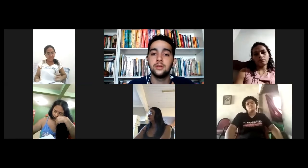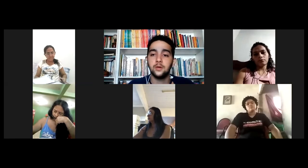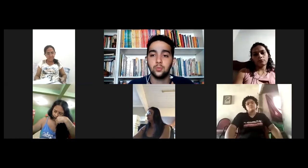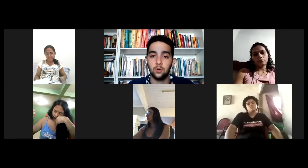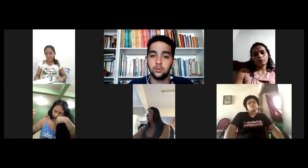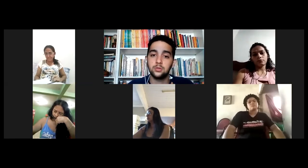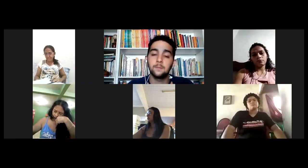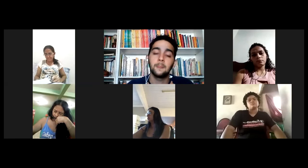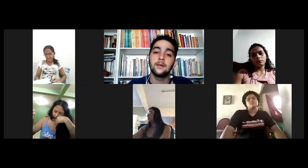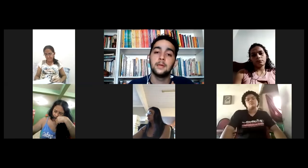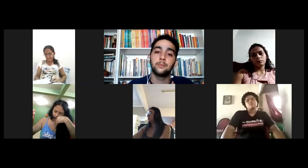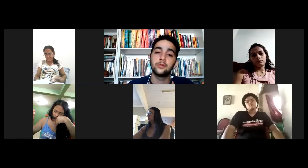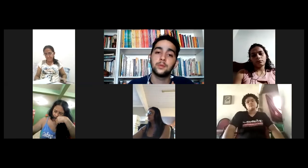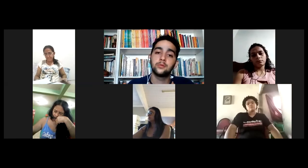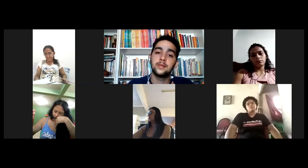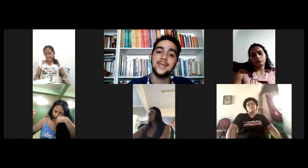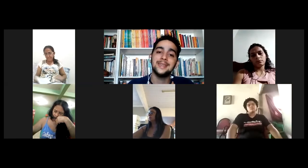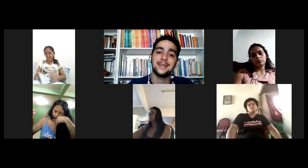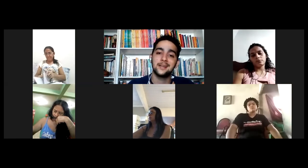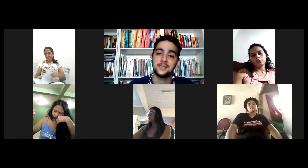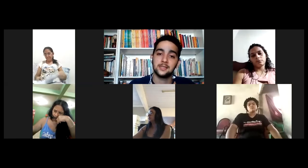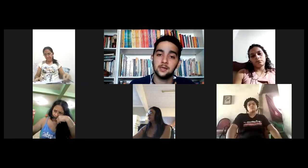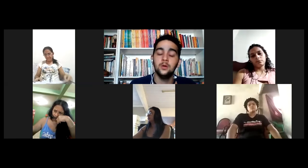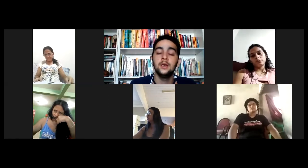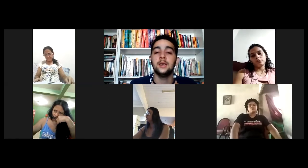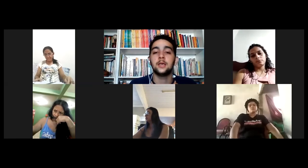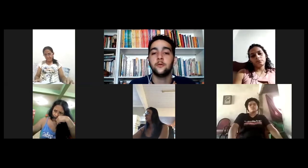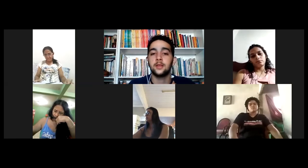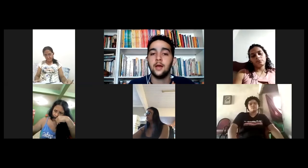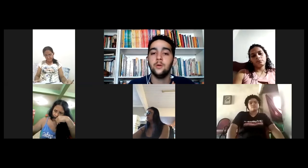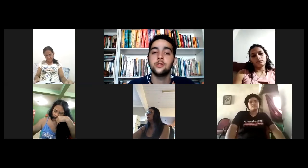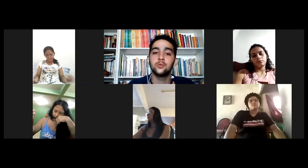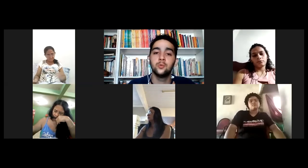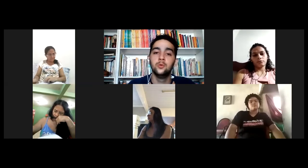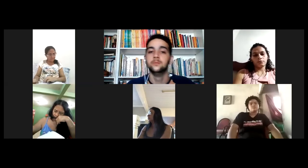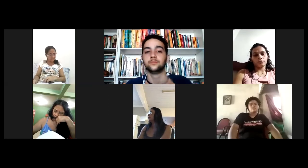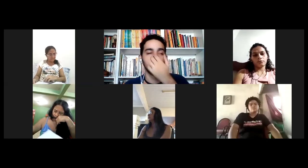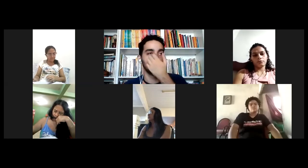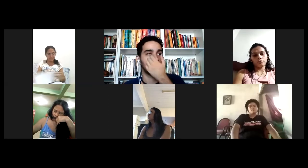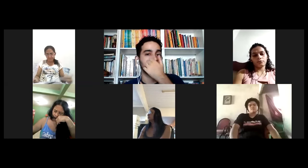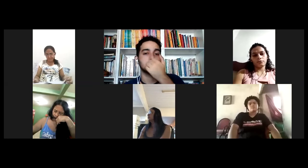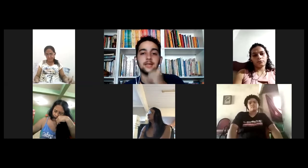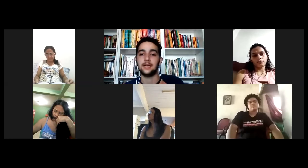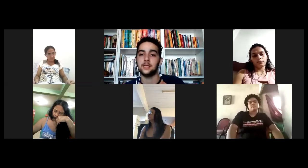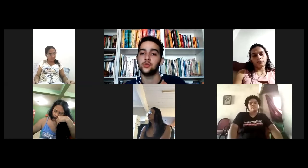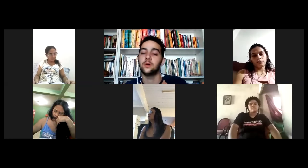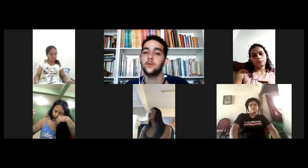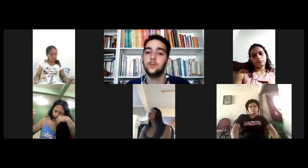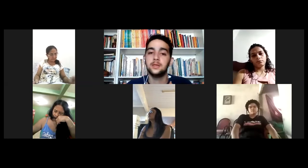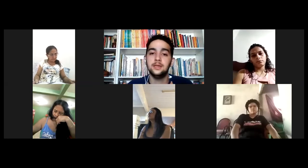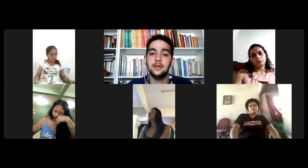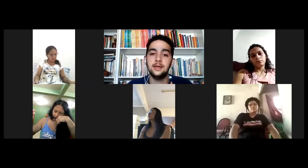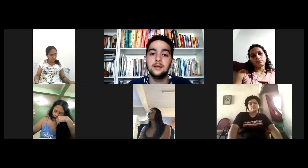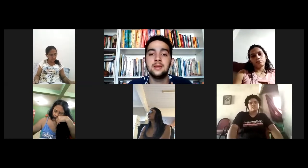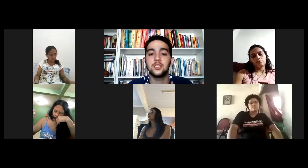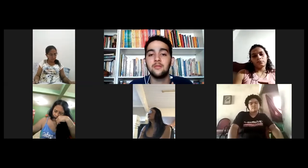como defeituosos. Depois, o período da integralização, em que foi trago esse surdo para a sociedade de uma forma